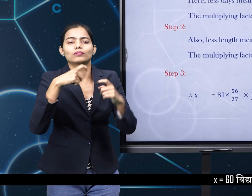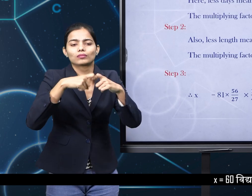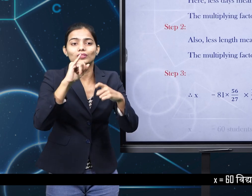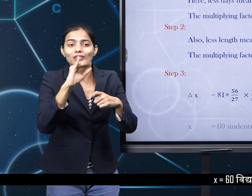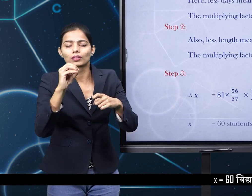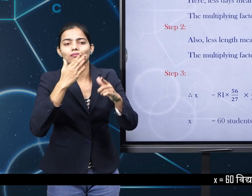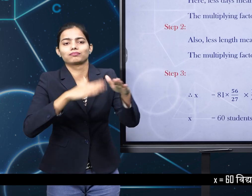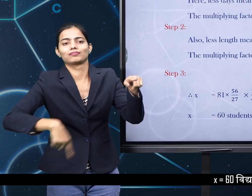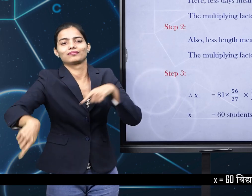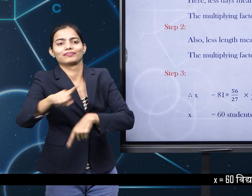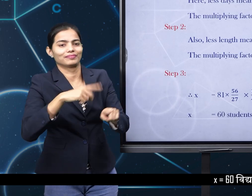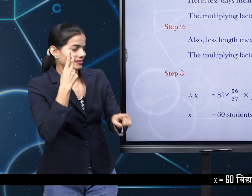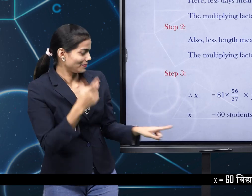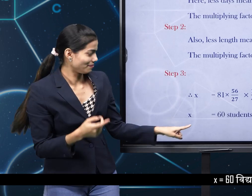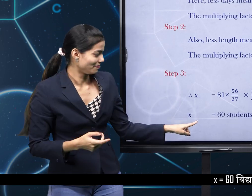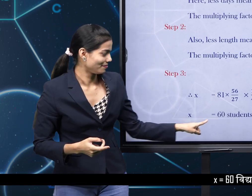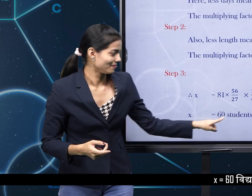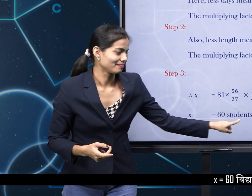x बरोबर 60 विद्यार्थी.